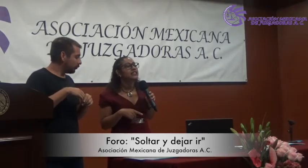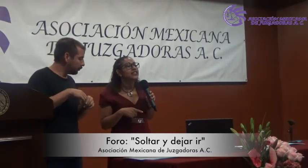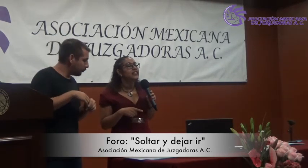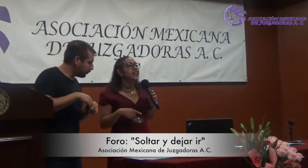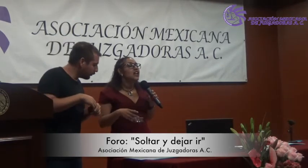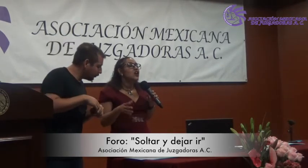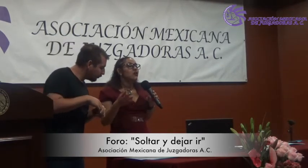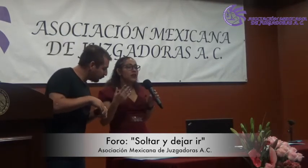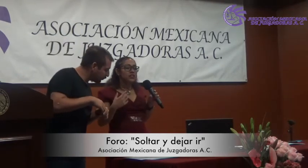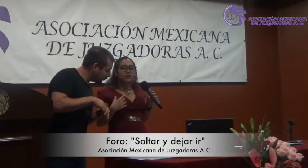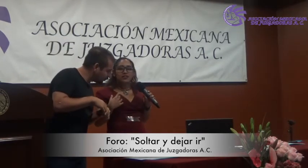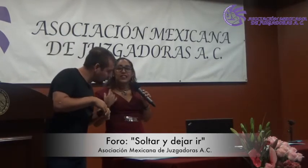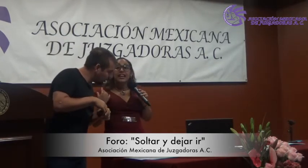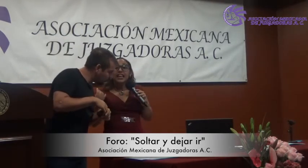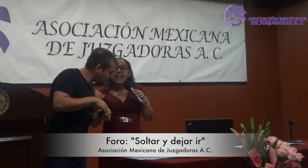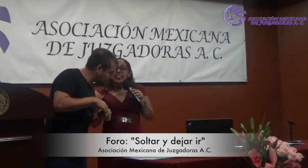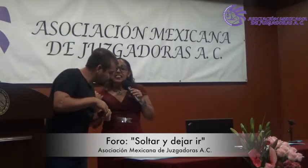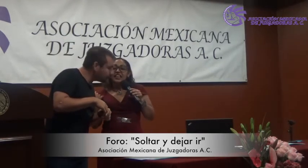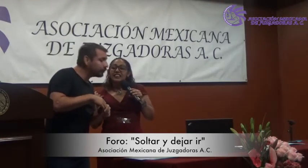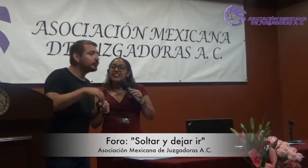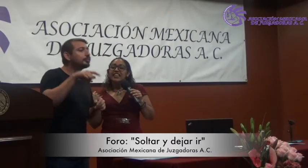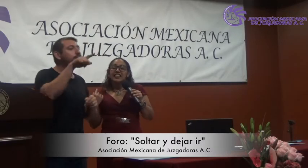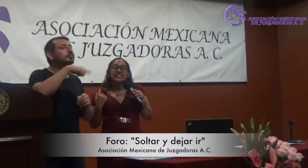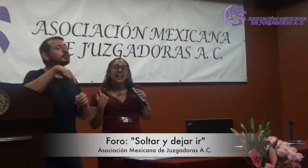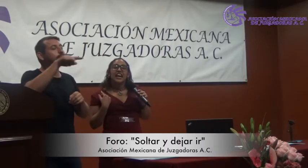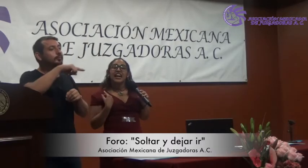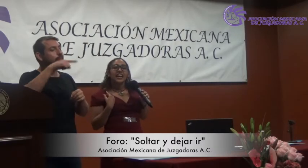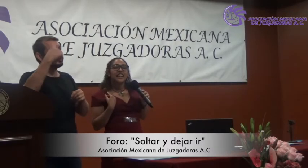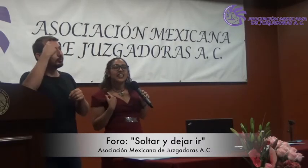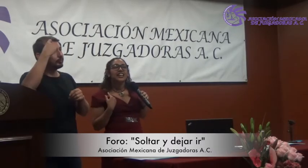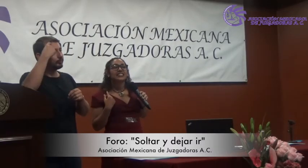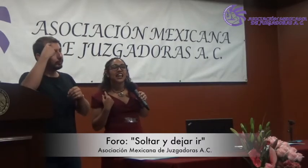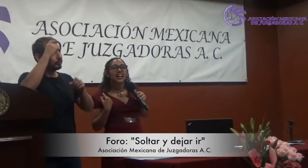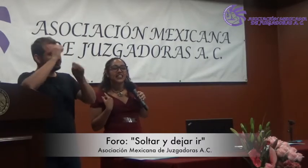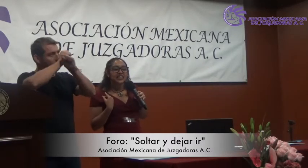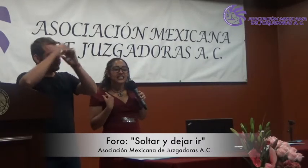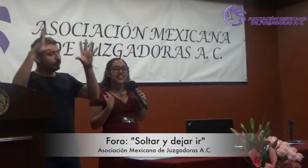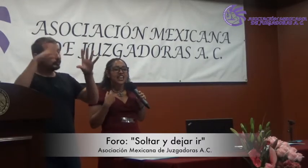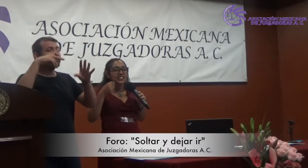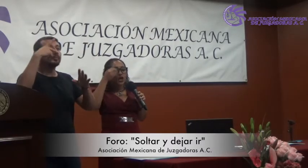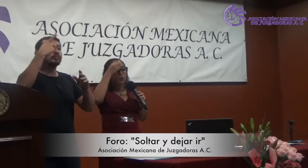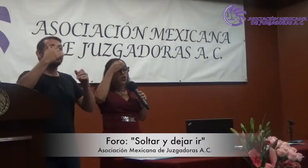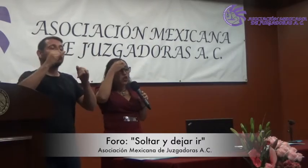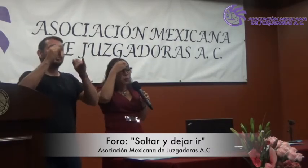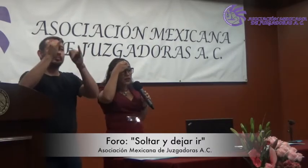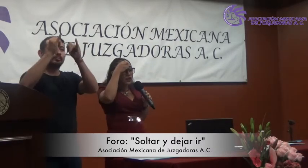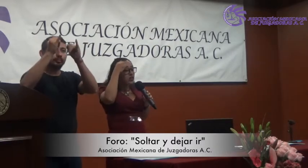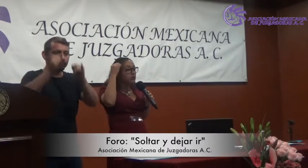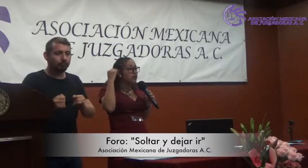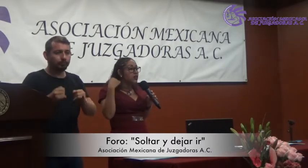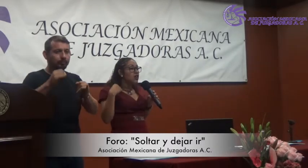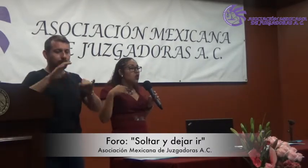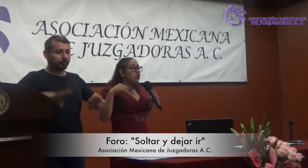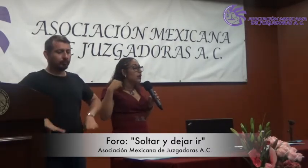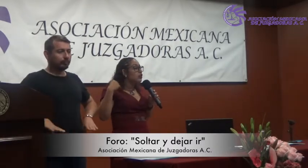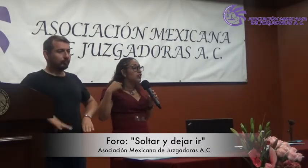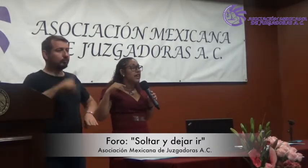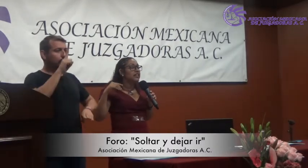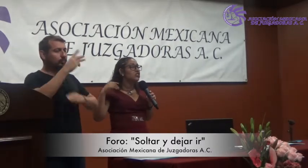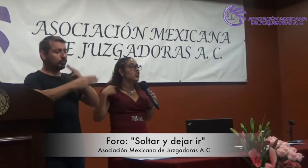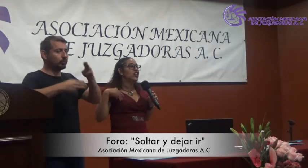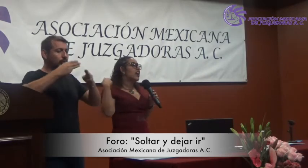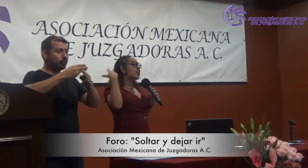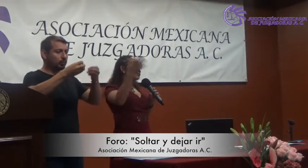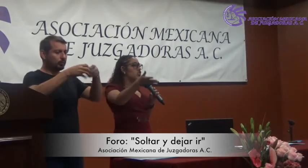quiere decir? Cuando recrean en tierra extranjera las características del mundo perdido. Cuando